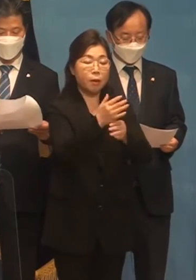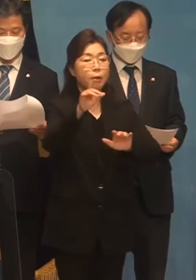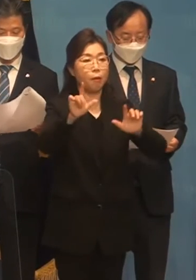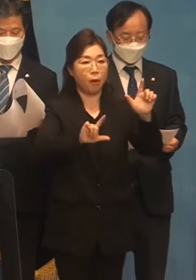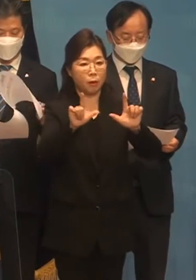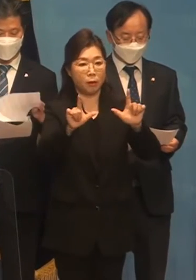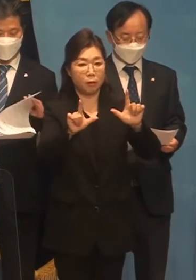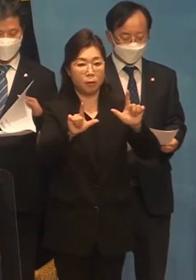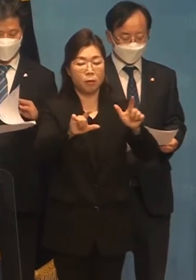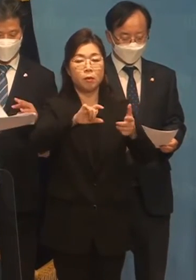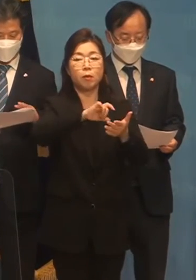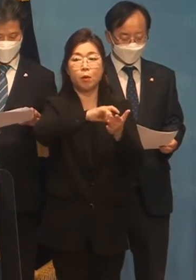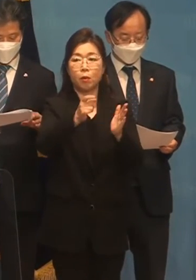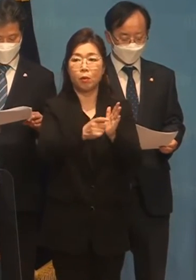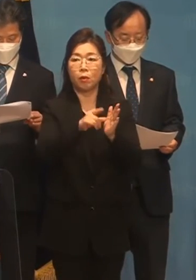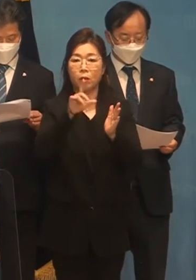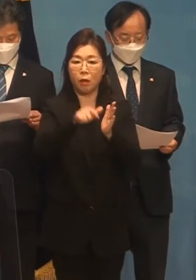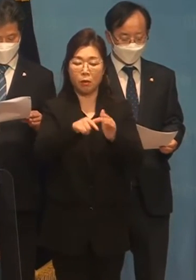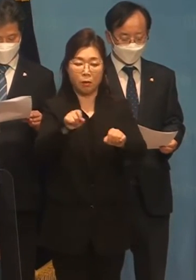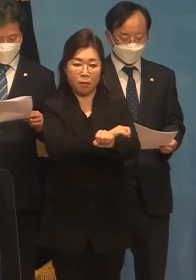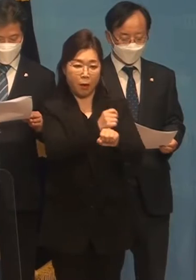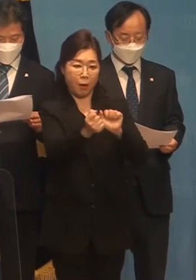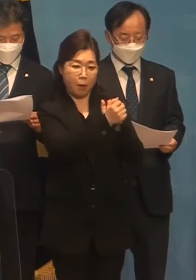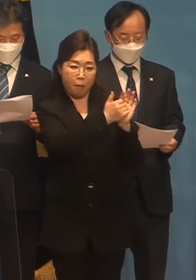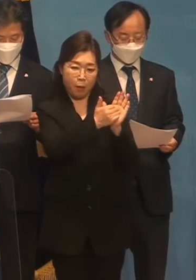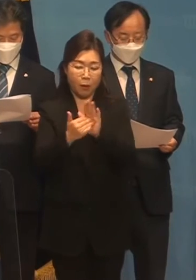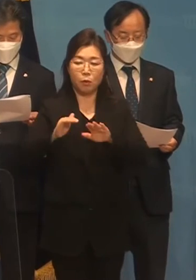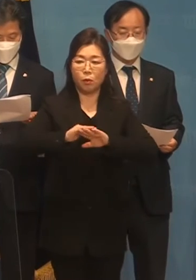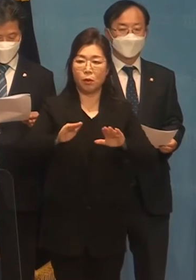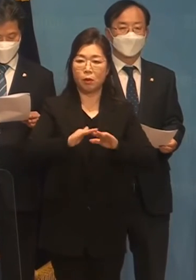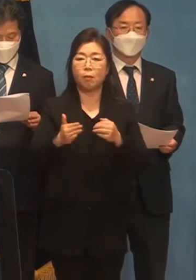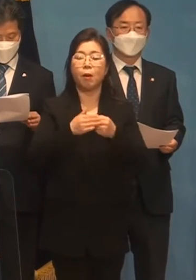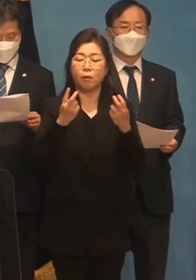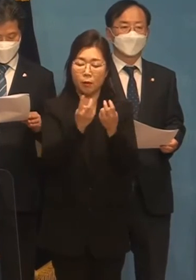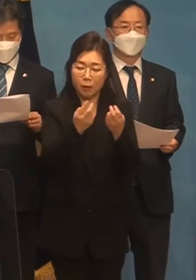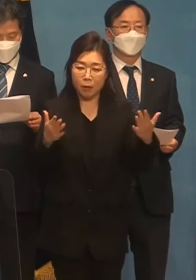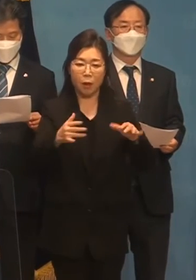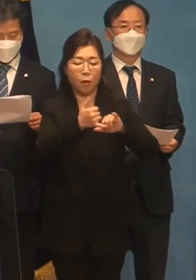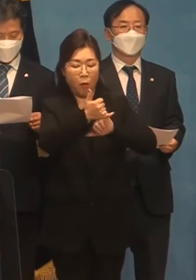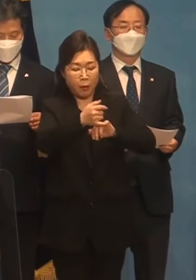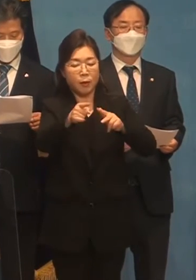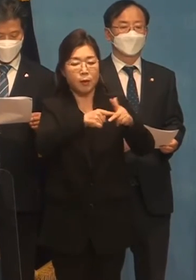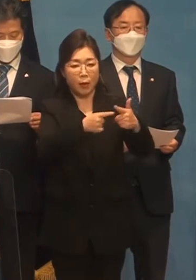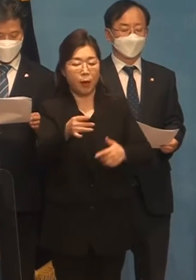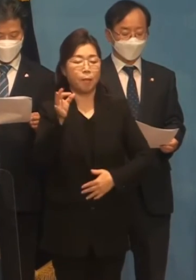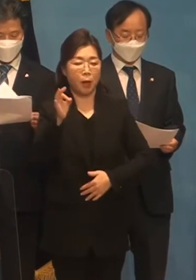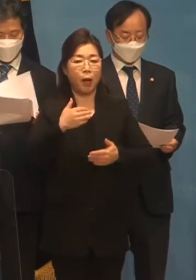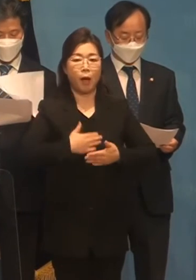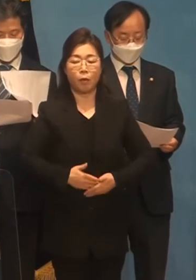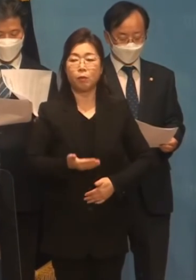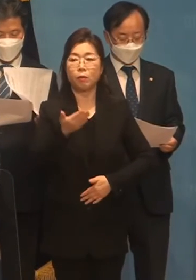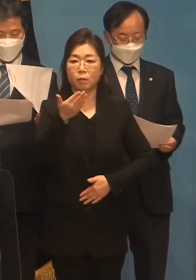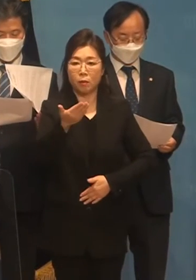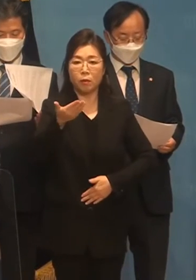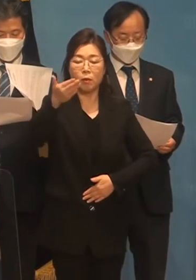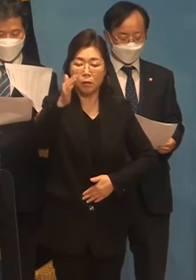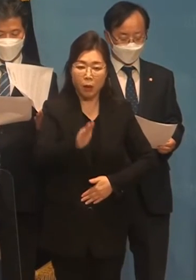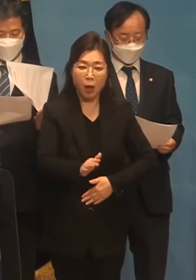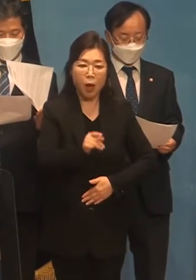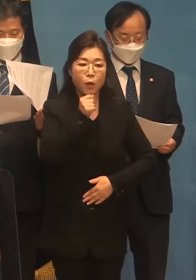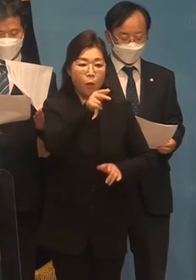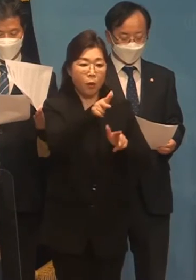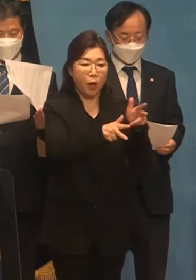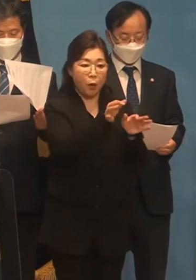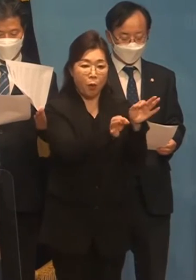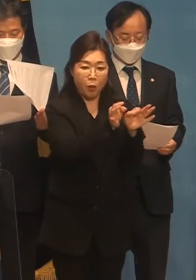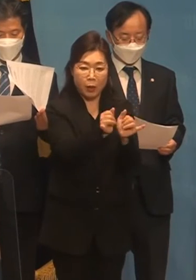상황인 만큼 특별 방역 조치의 불가피성을 충분히 이해해야 합니다. 그러나